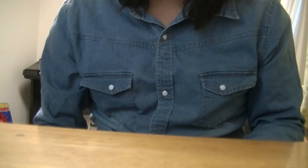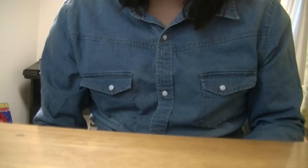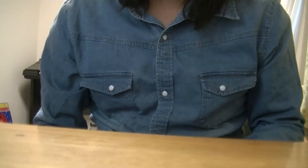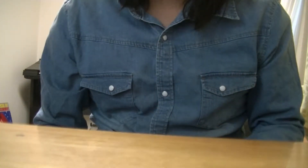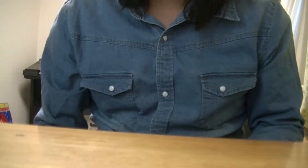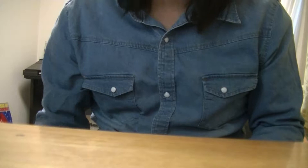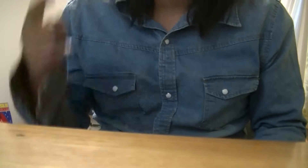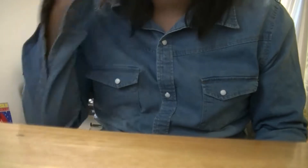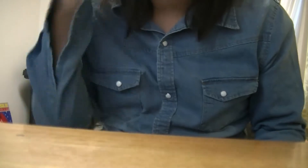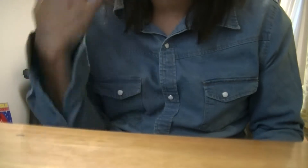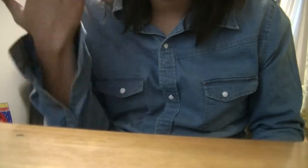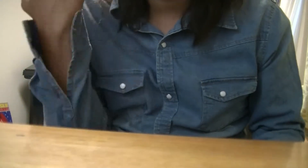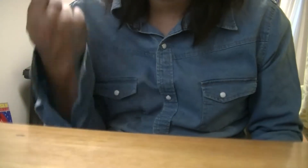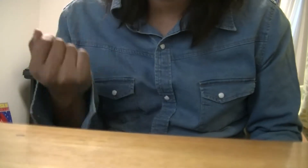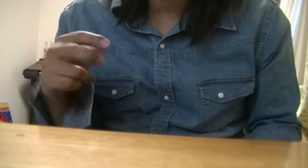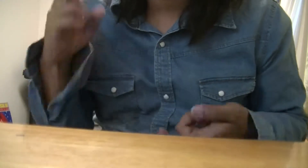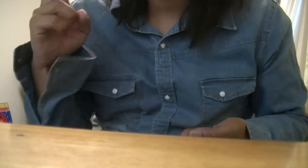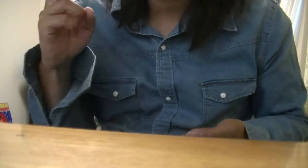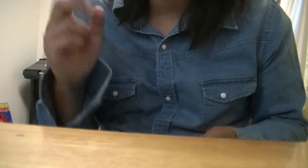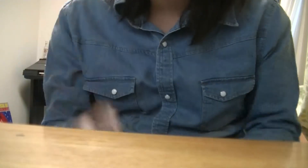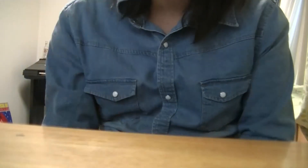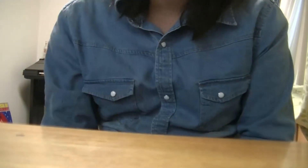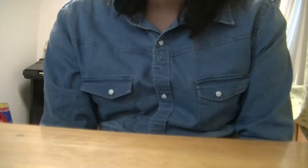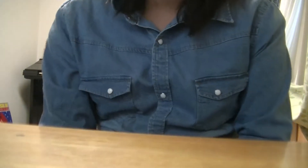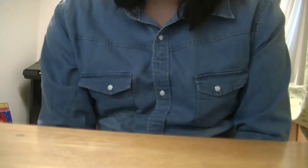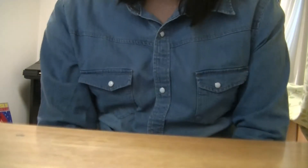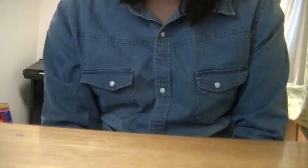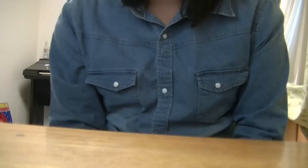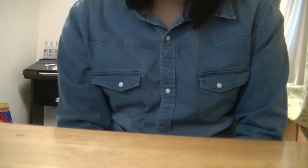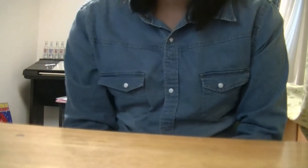知ることじゃないですか。知ること、